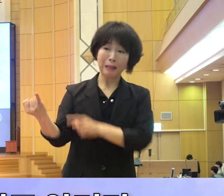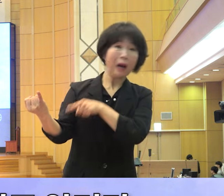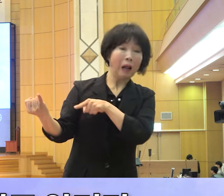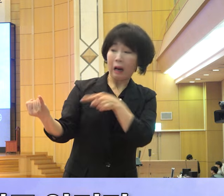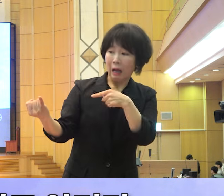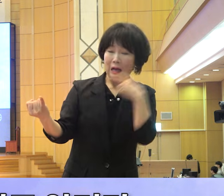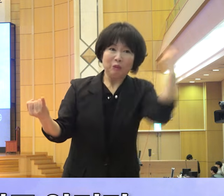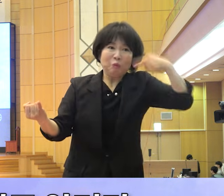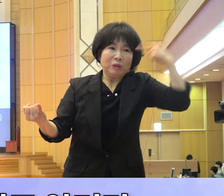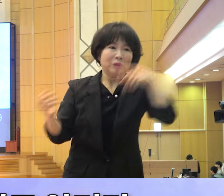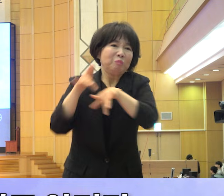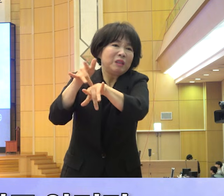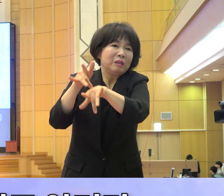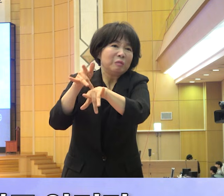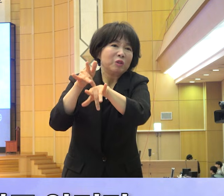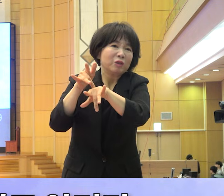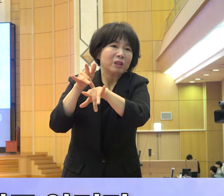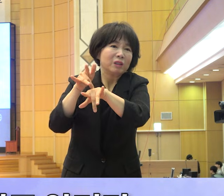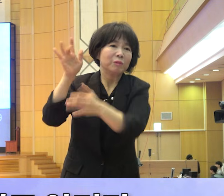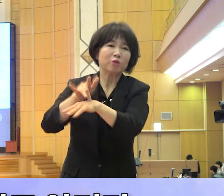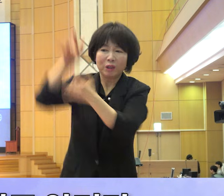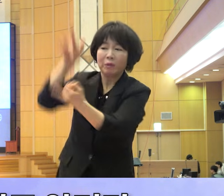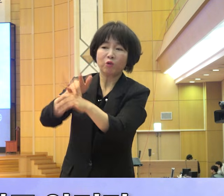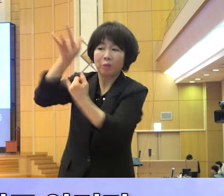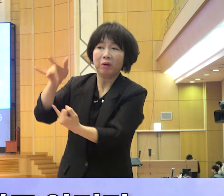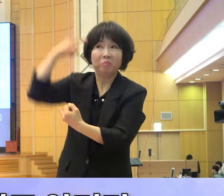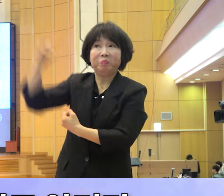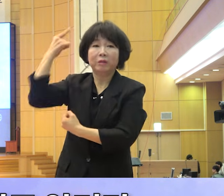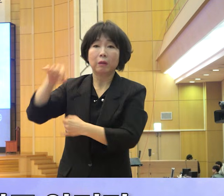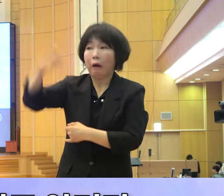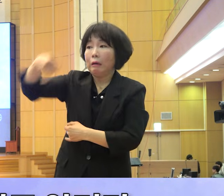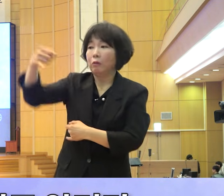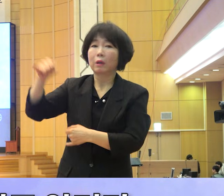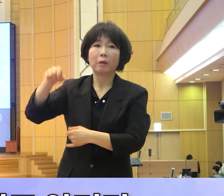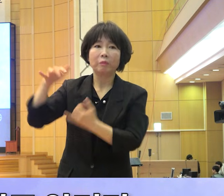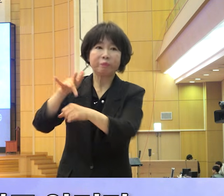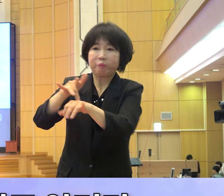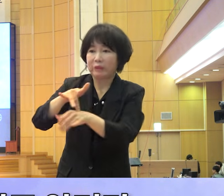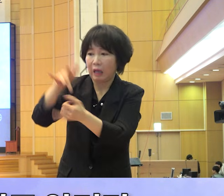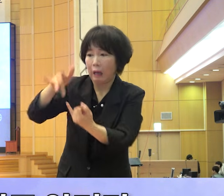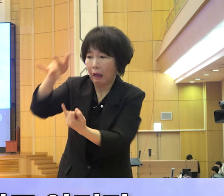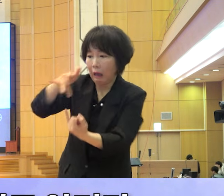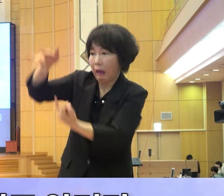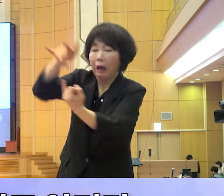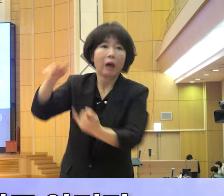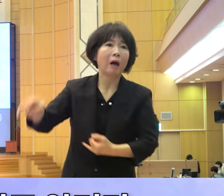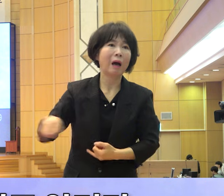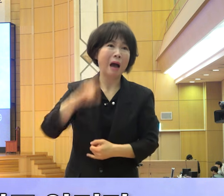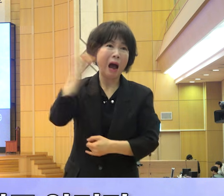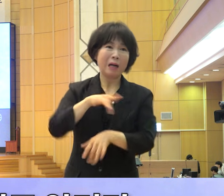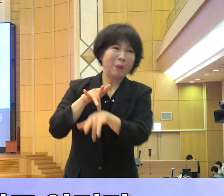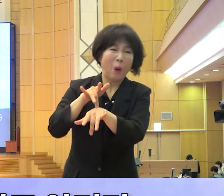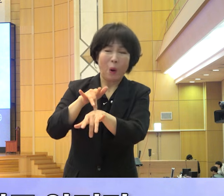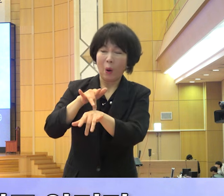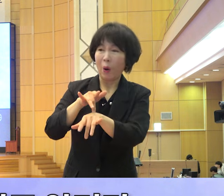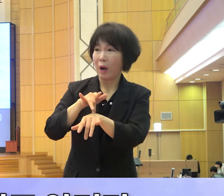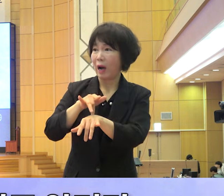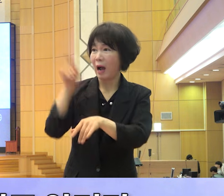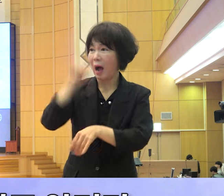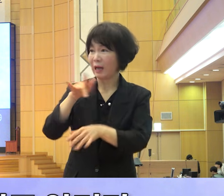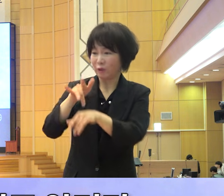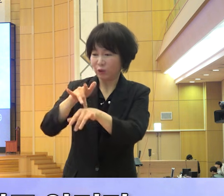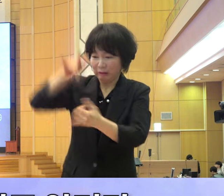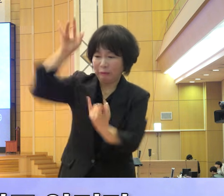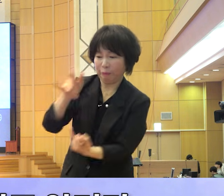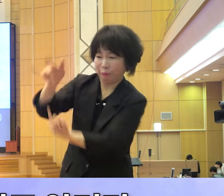흉악한 귀신 들렸다는 거예요. 그러니까 귀신이 들렸다 하더라도 아주 악한 귀신이